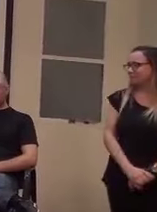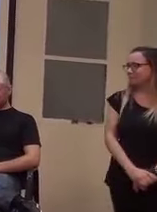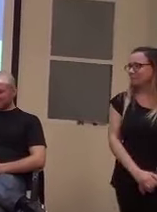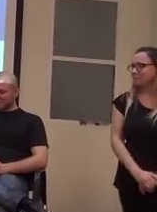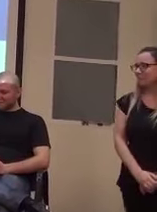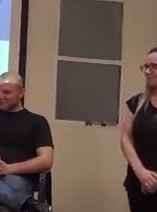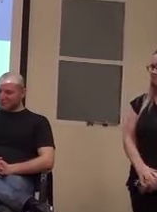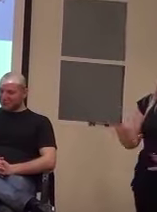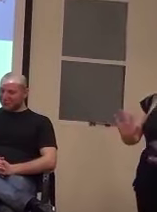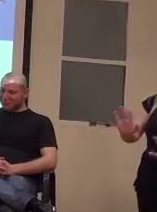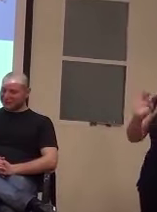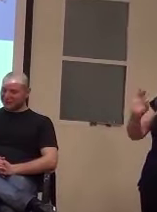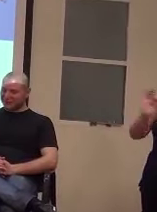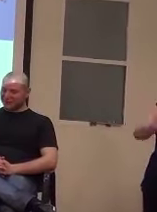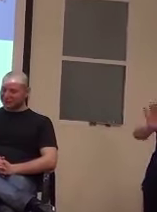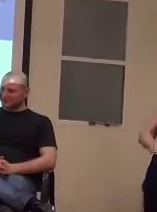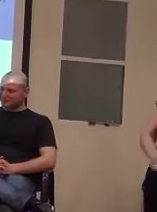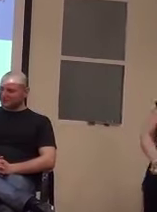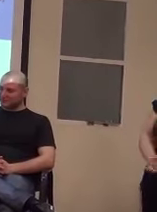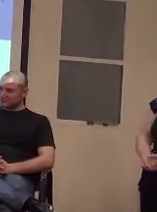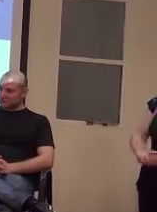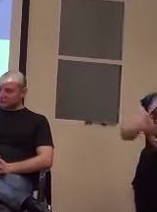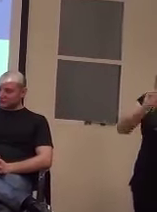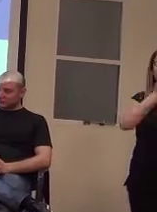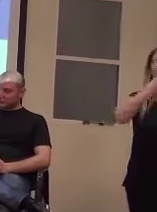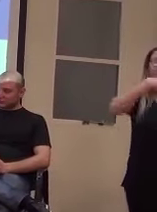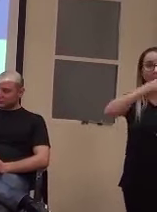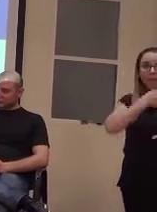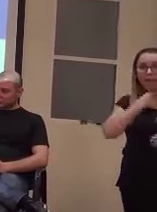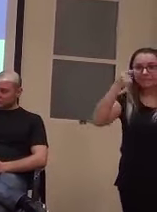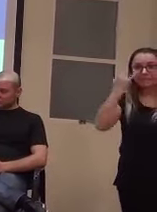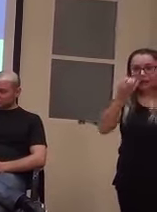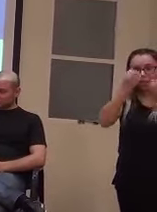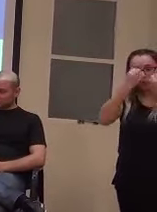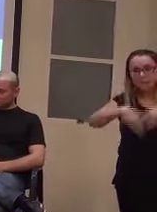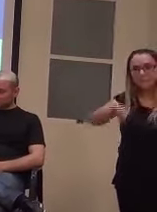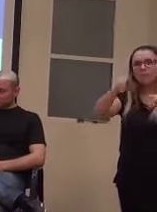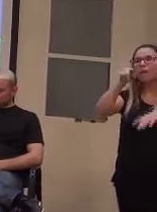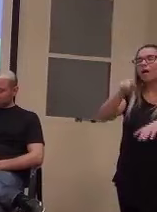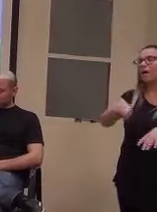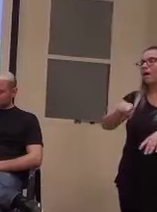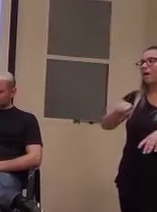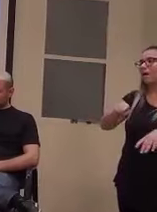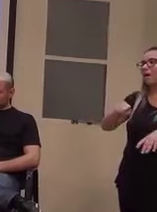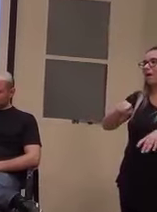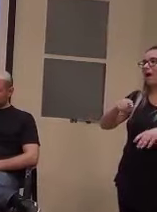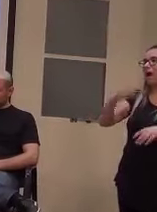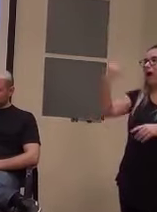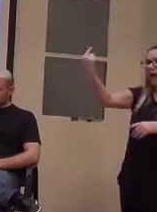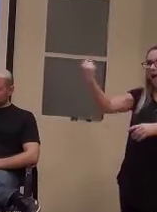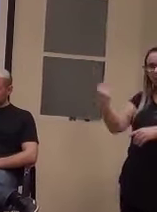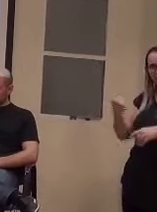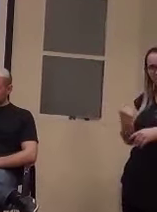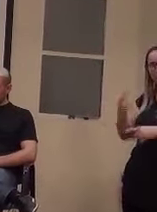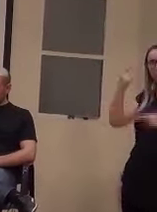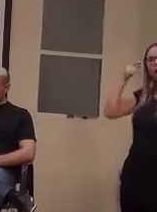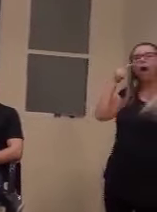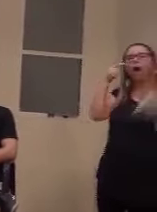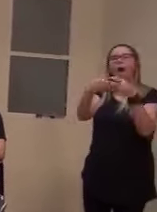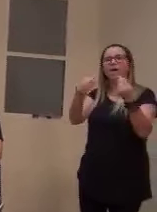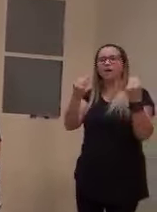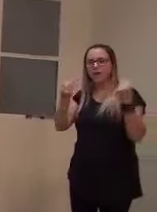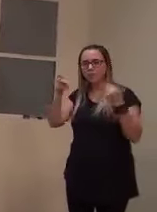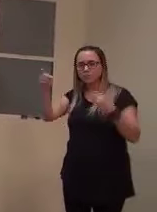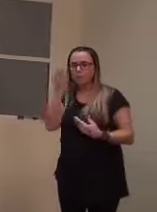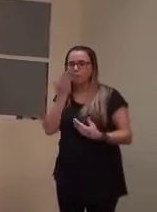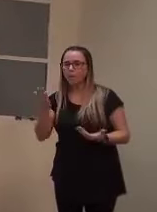y bueno si les parece entonces damos lugar a los expositores la idea de ellos para